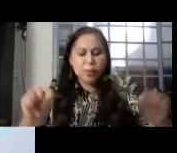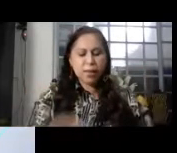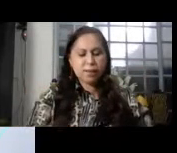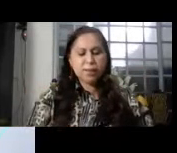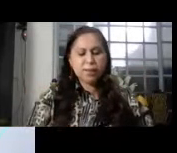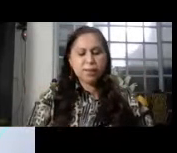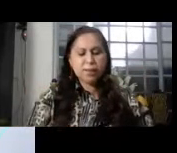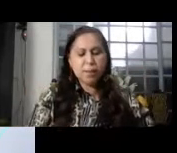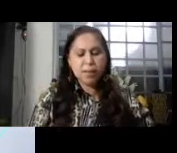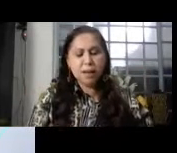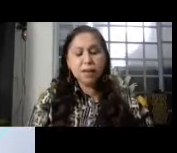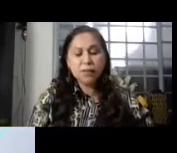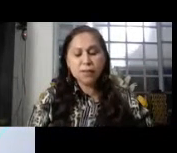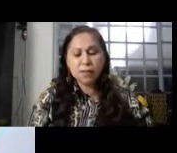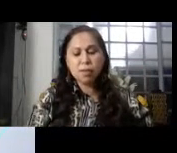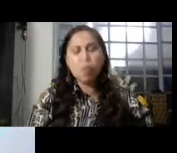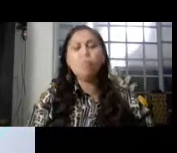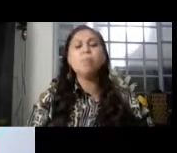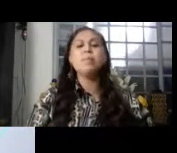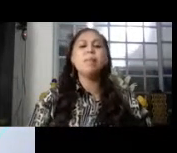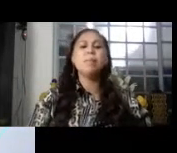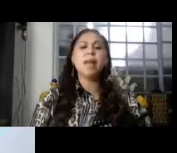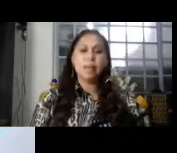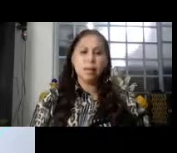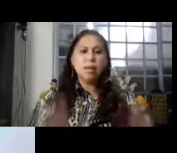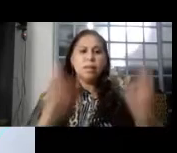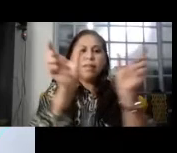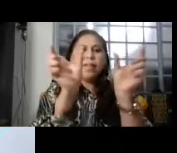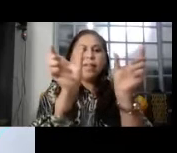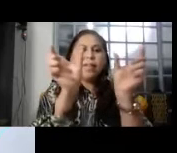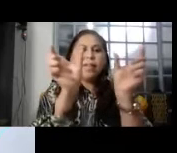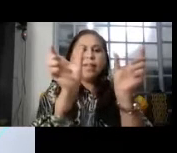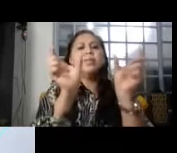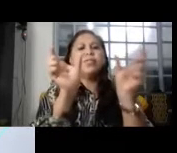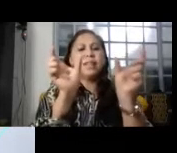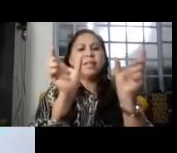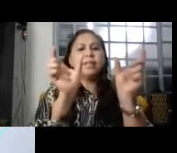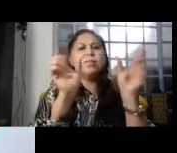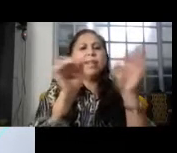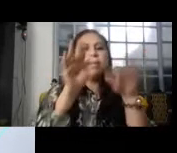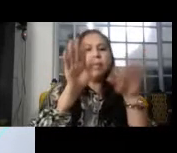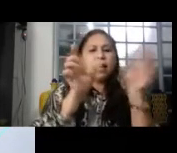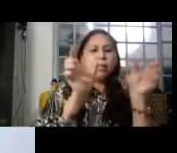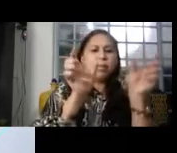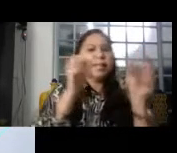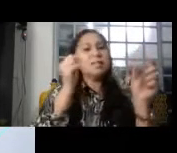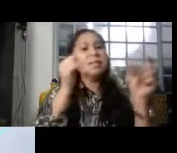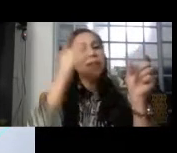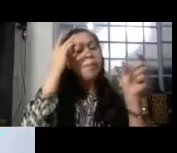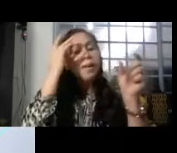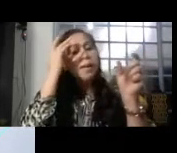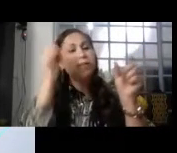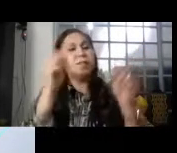explicou, né? Se amanhã fizer sol, vamos à praia. Na verdade, são duas frases, que uma depende da outra, né?